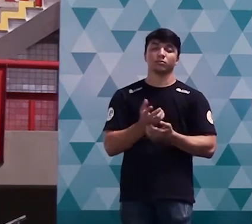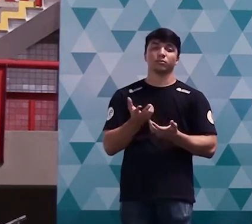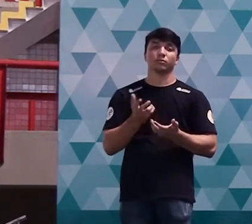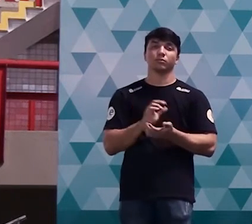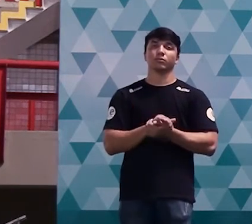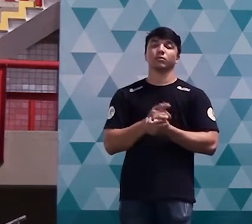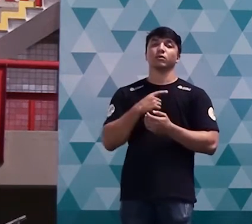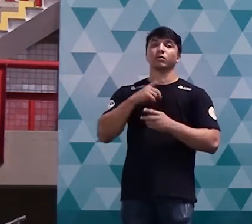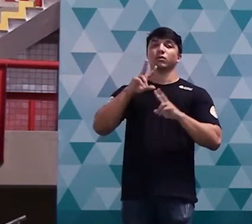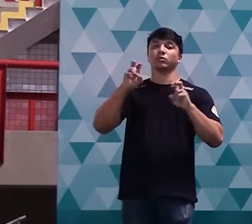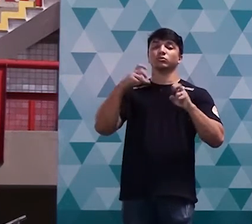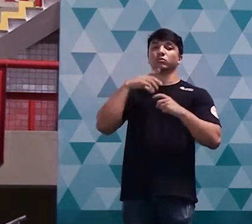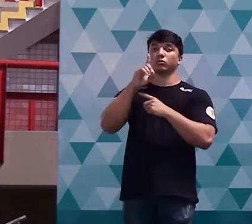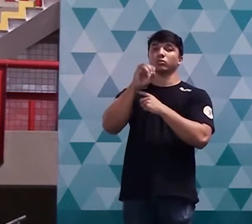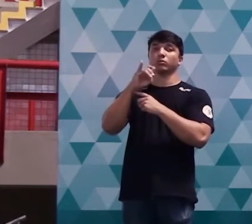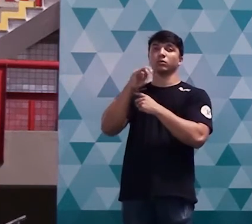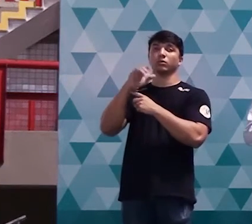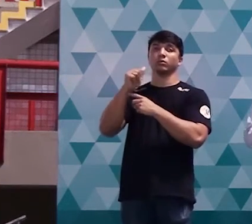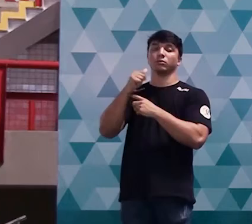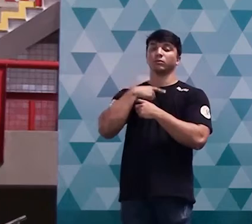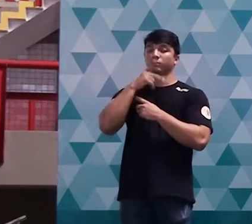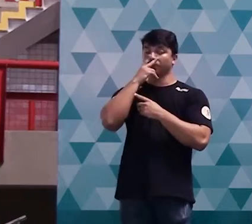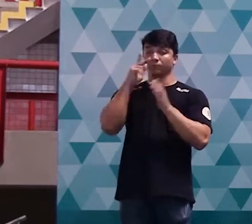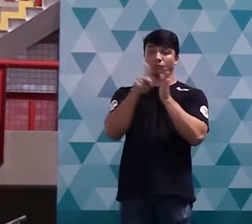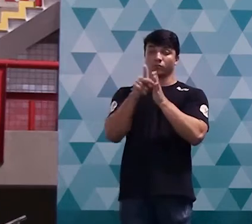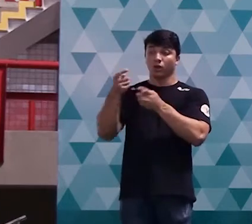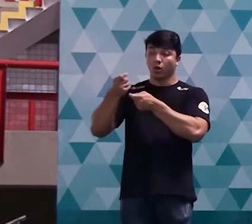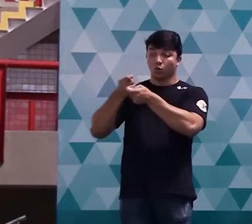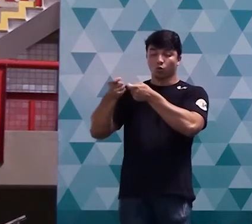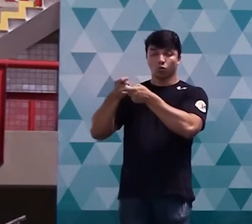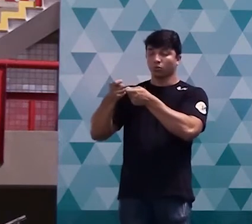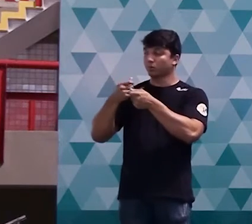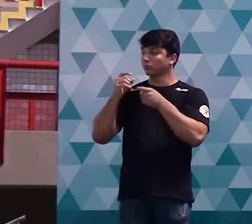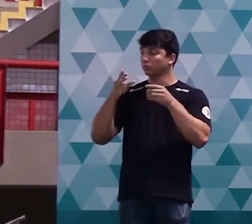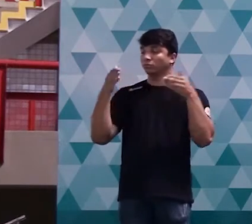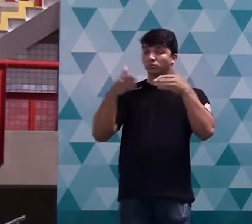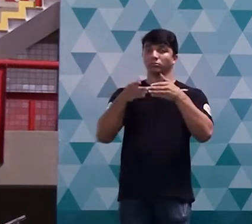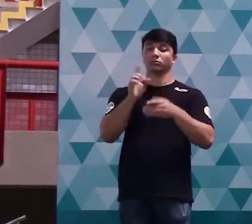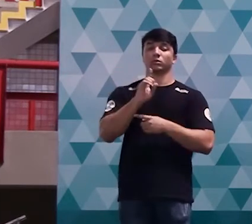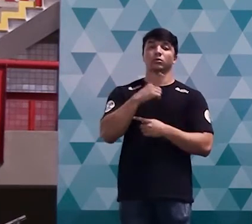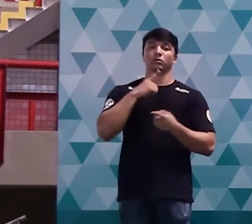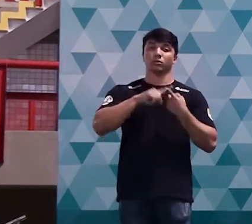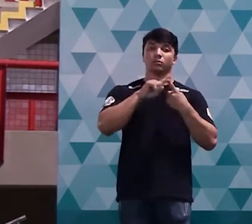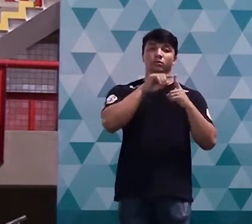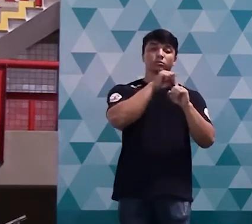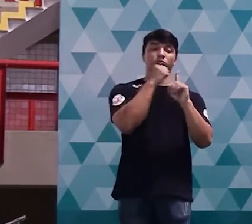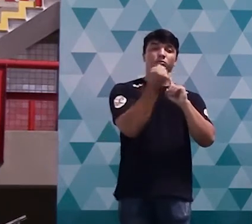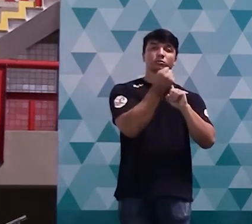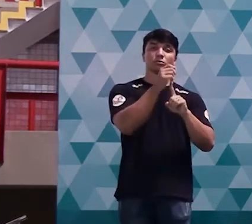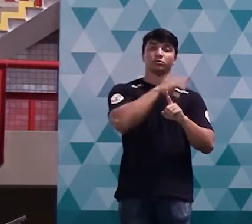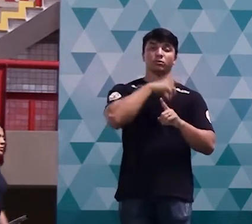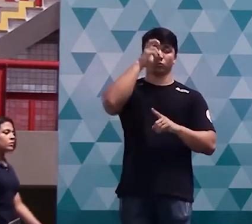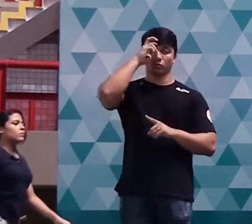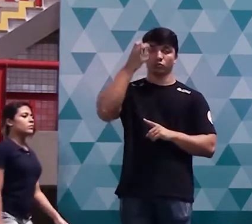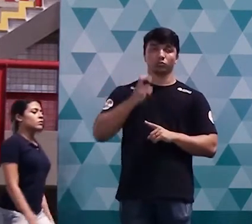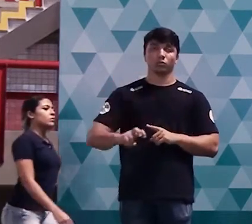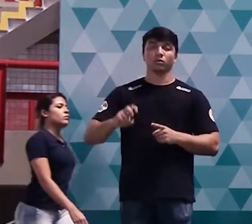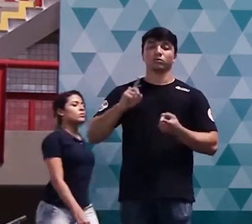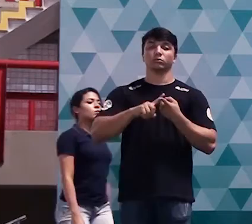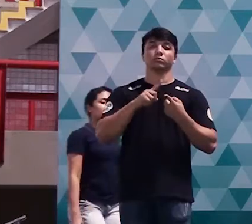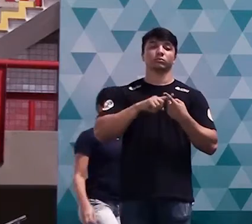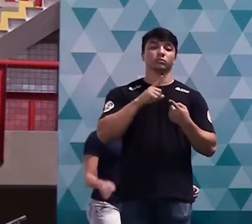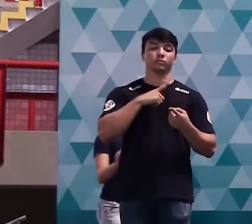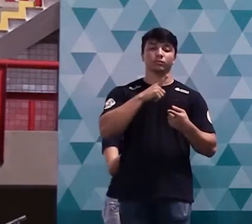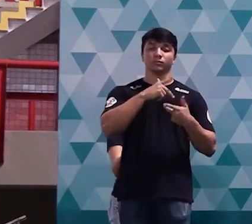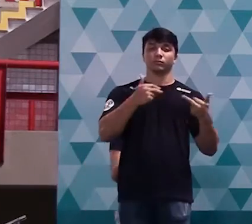Pronto, a questão da dominação econômica é uma, mas não é só a dominação econômica não. Tem a dominação social, a dominação cultural. Tem gente que